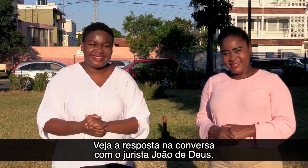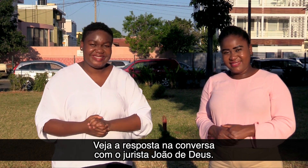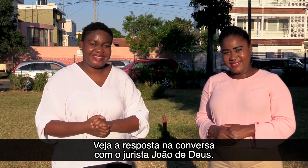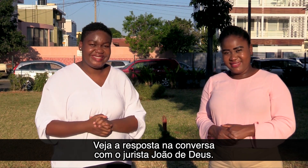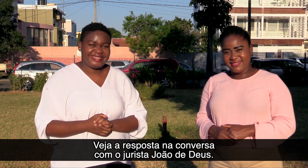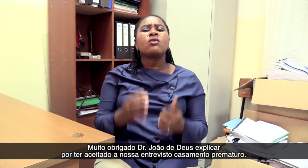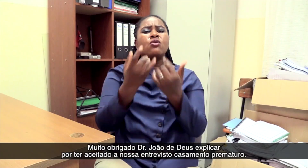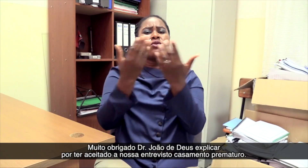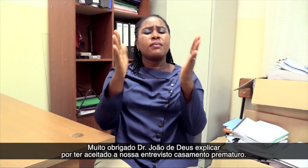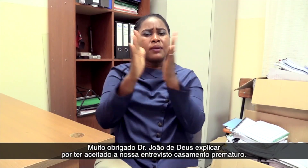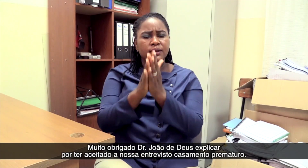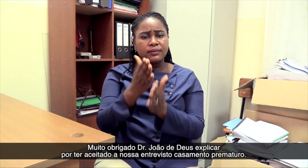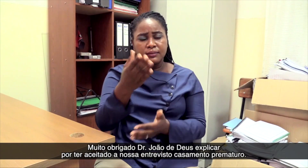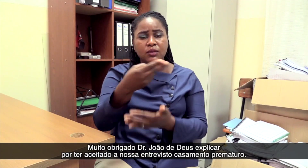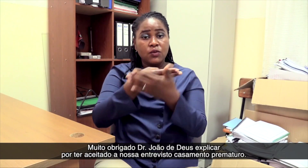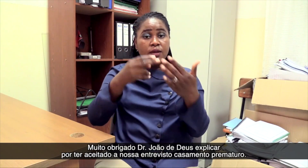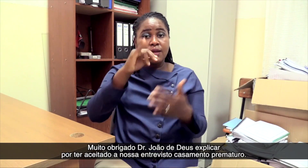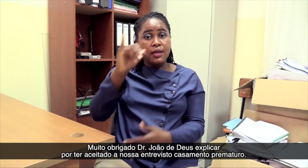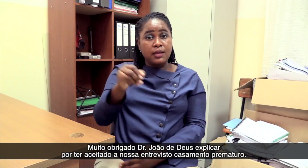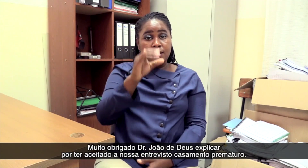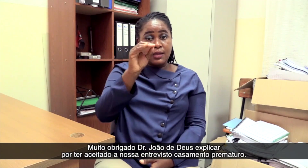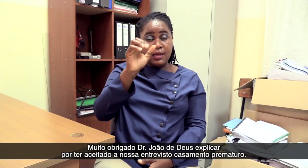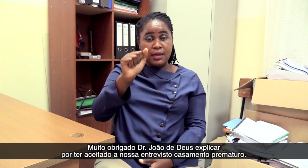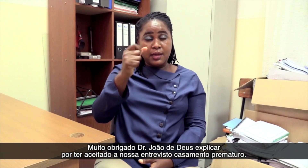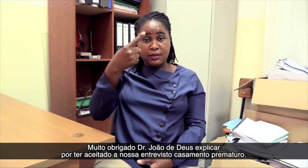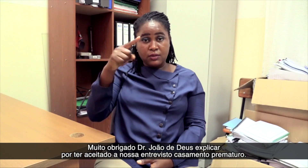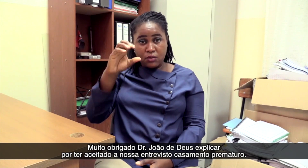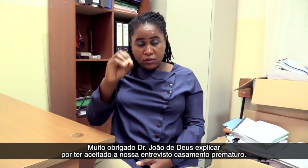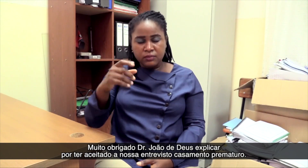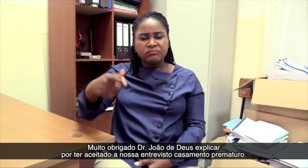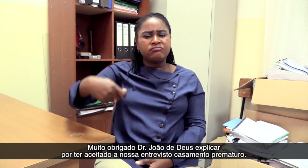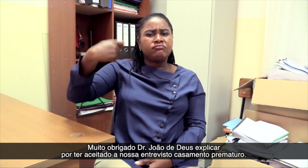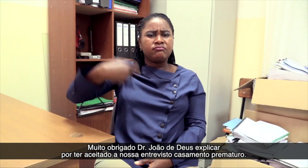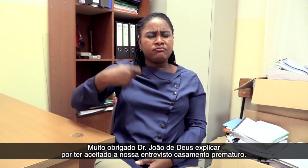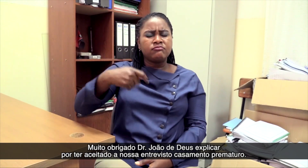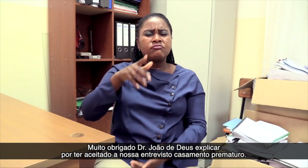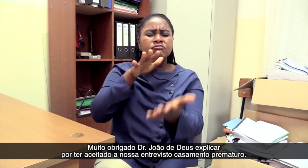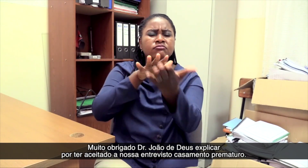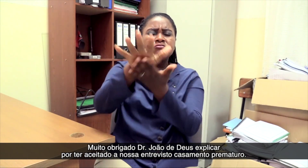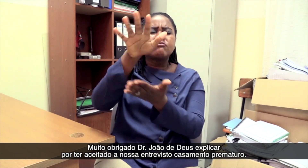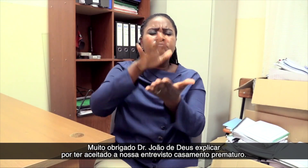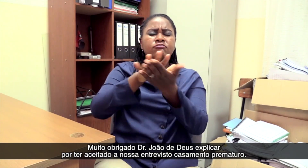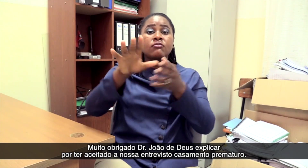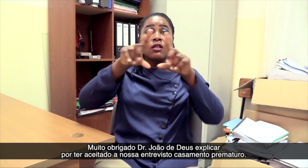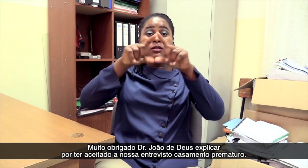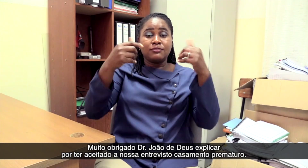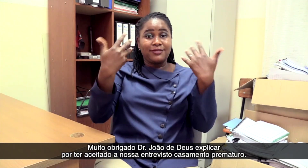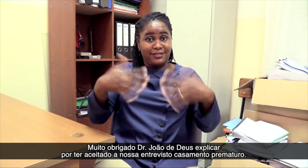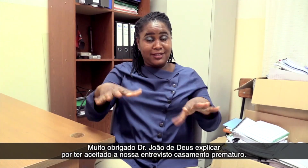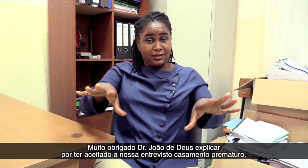Muito bem. E quais são os contornos legais do casamento prematuro?